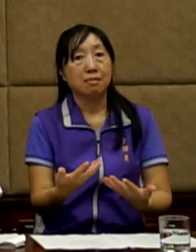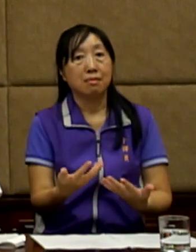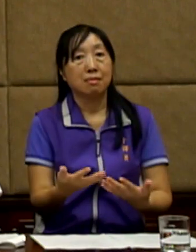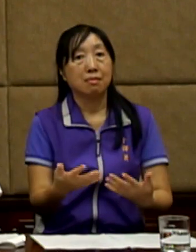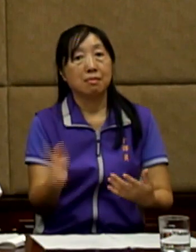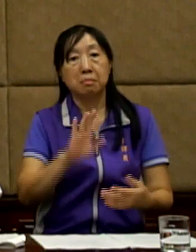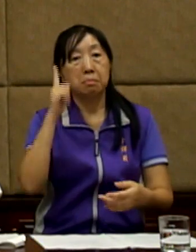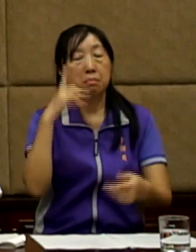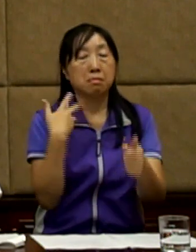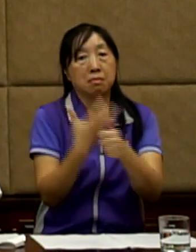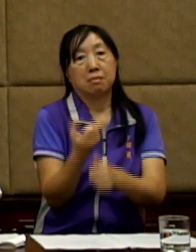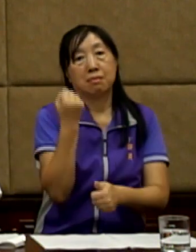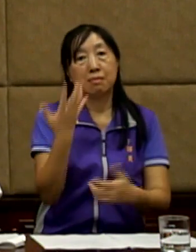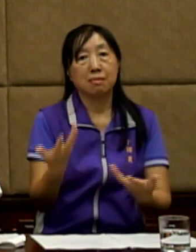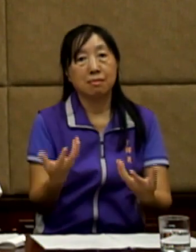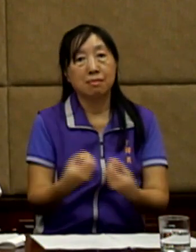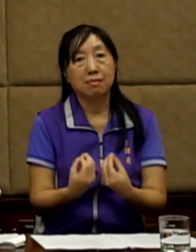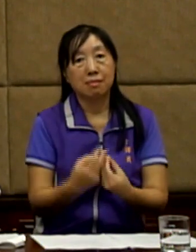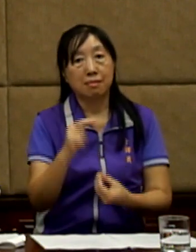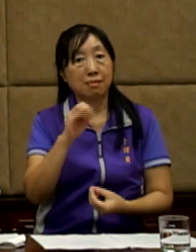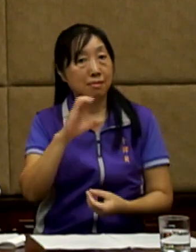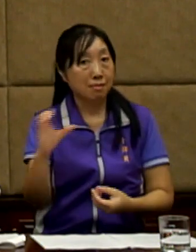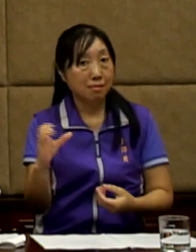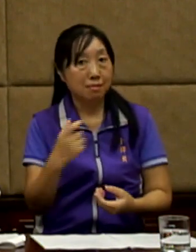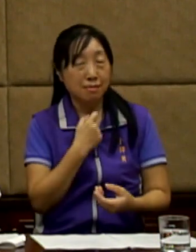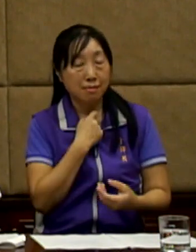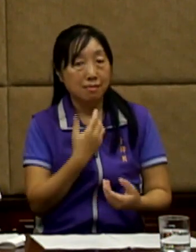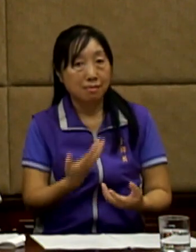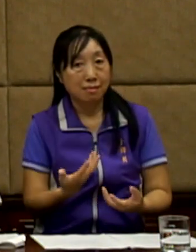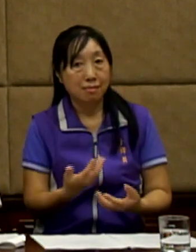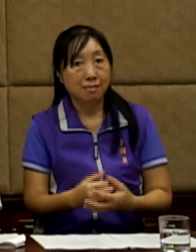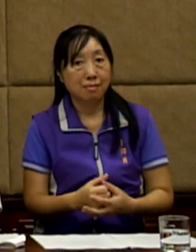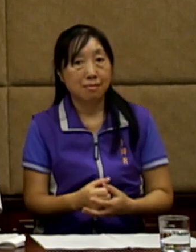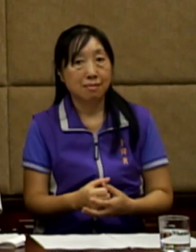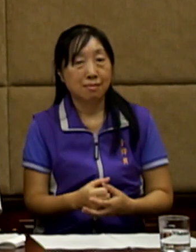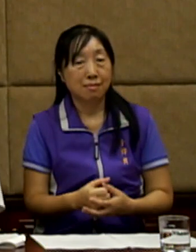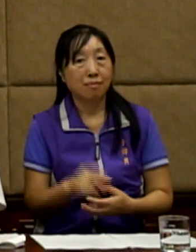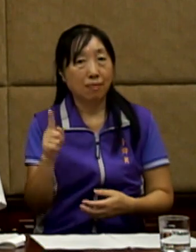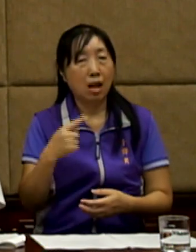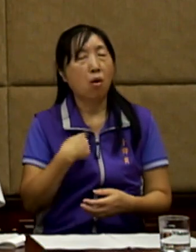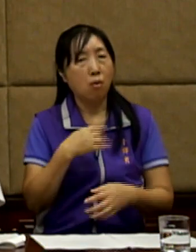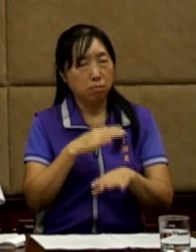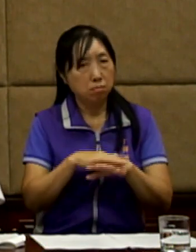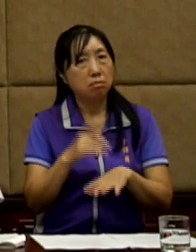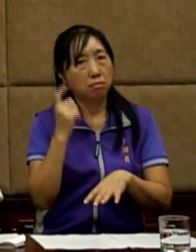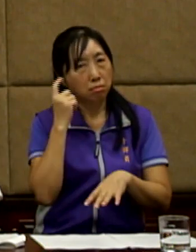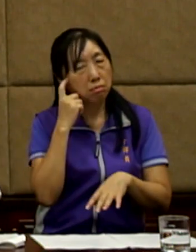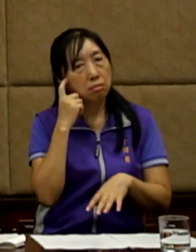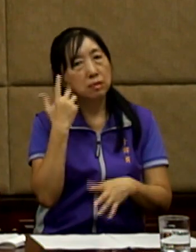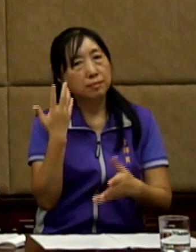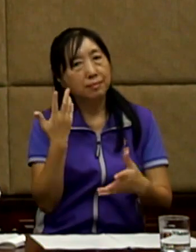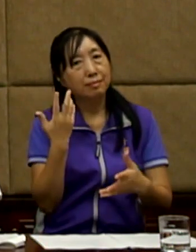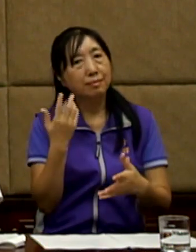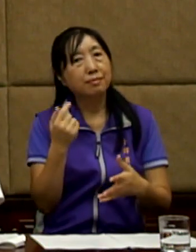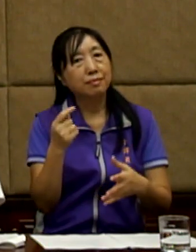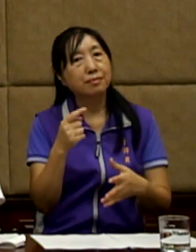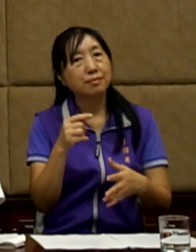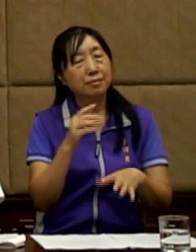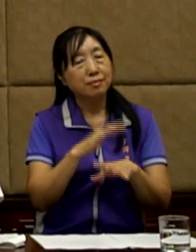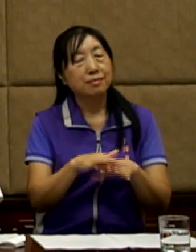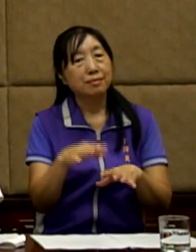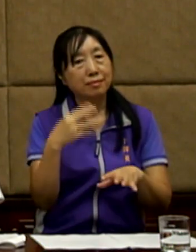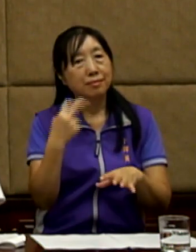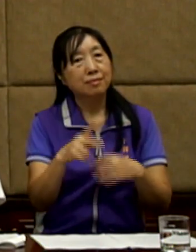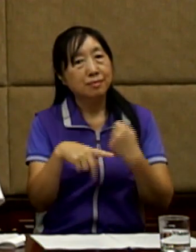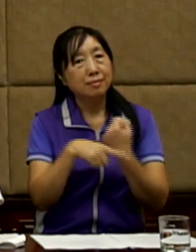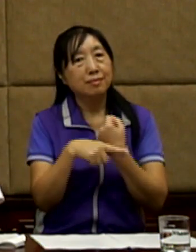跟他授权或怎么样之类的话，那么 NCC 到底要如何 ？NCC 会参酌的。你看，我们 NCC 会参酌。